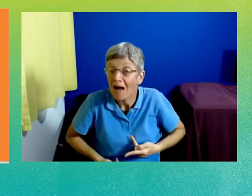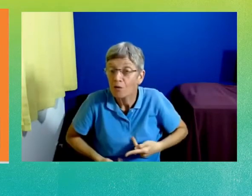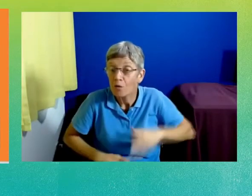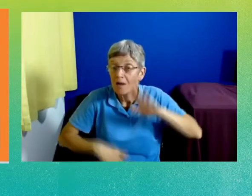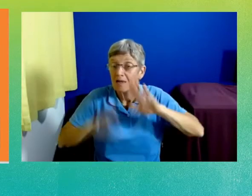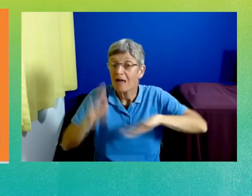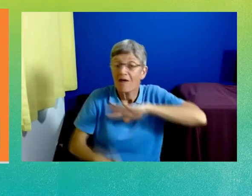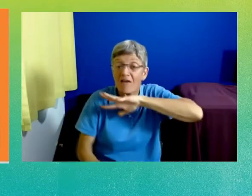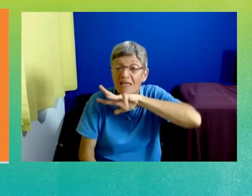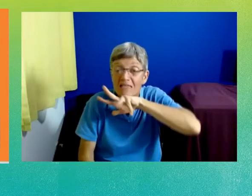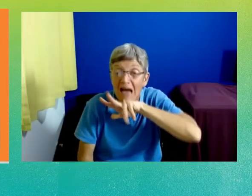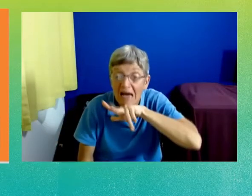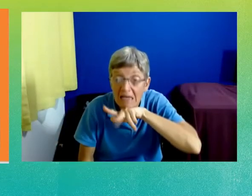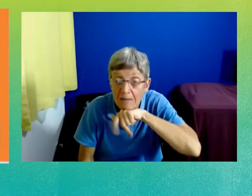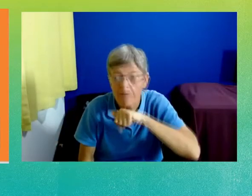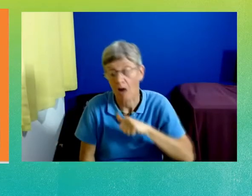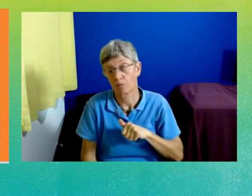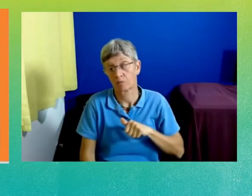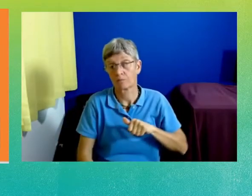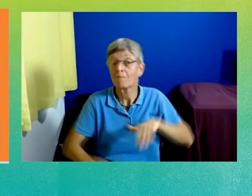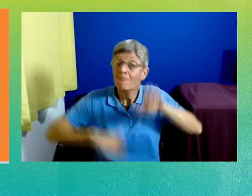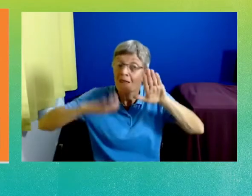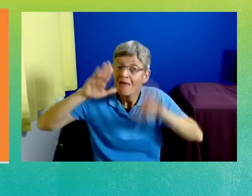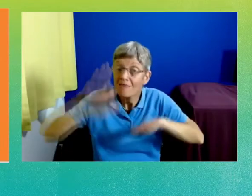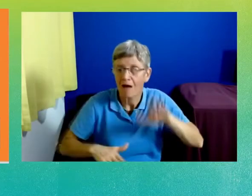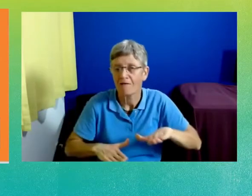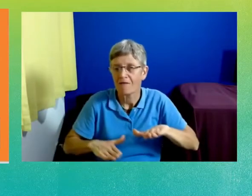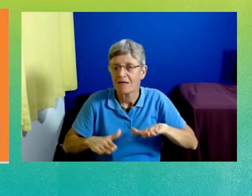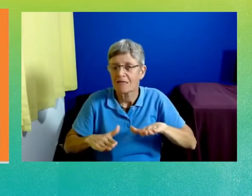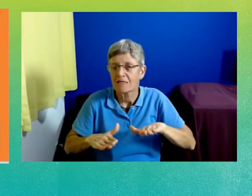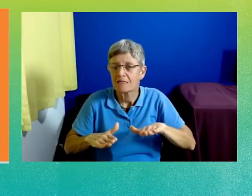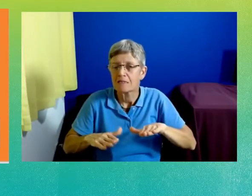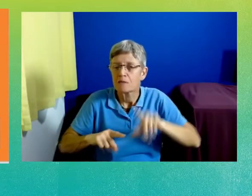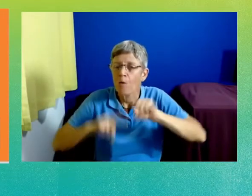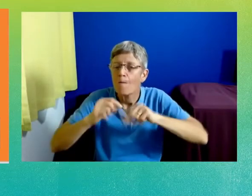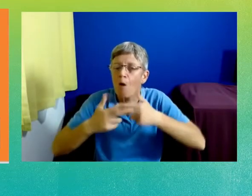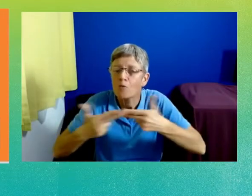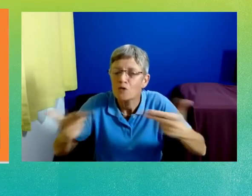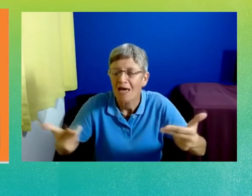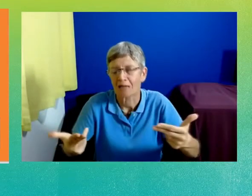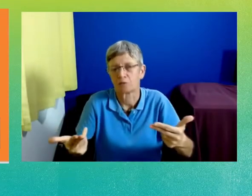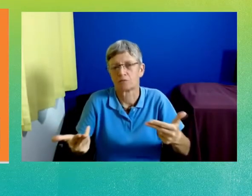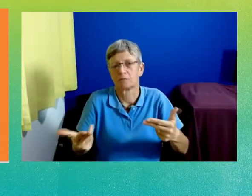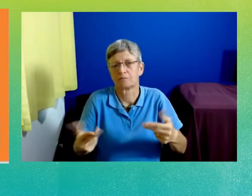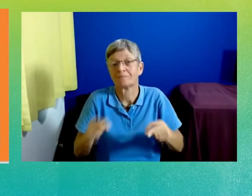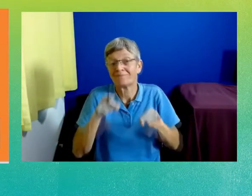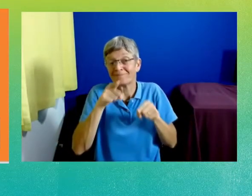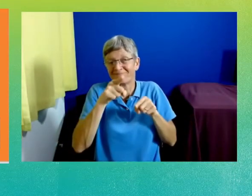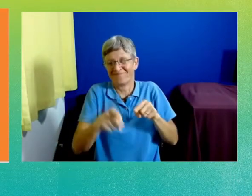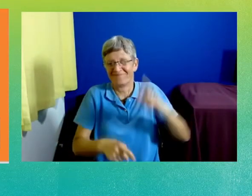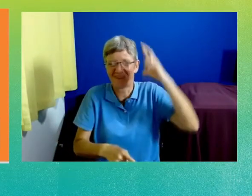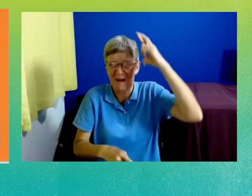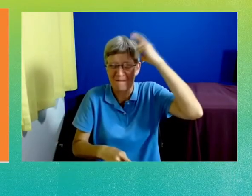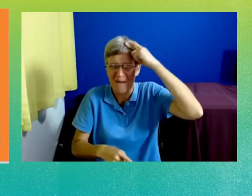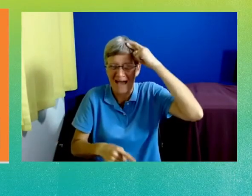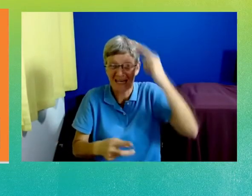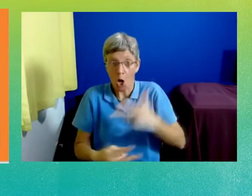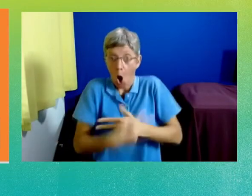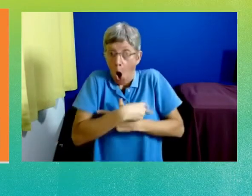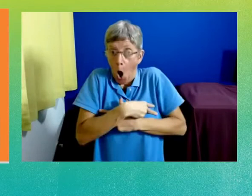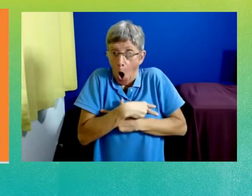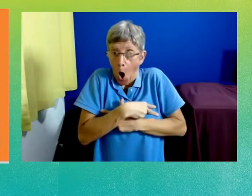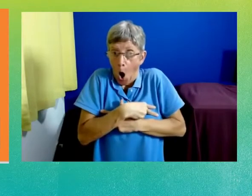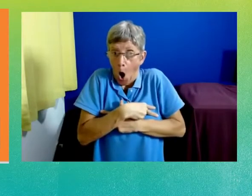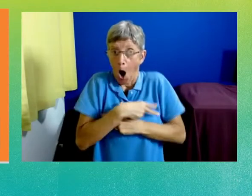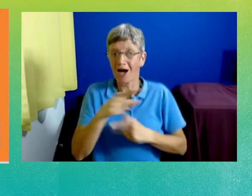você facilmente você consegue incorporar ali um animal ou um ser humano, tá? É muito diversificada